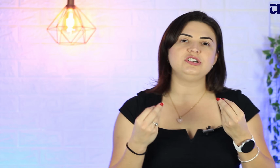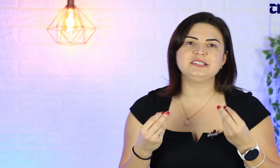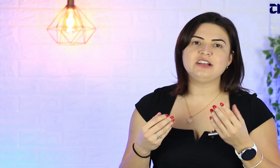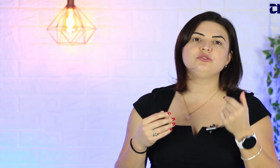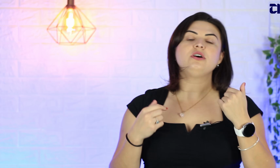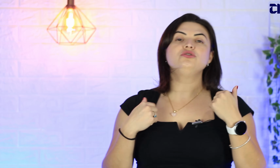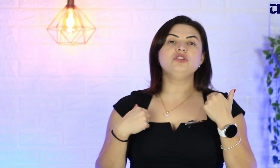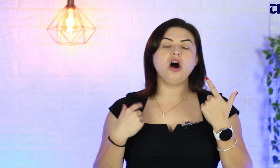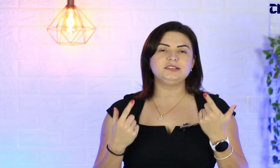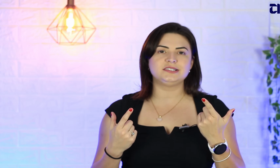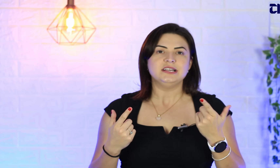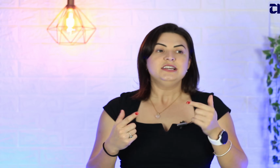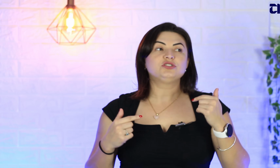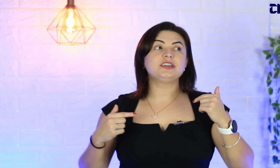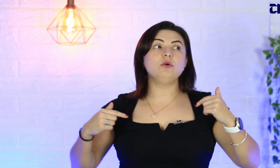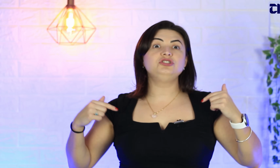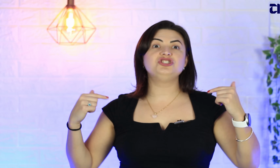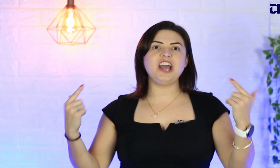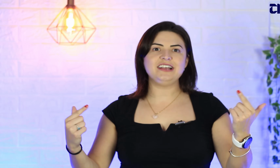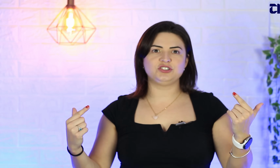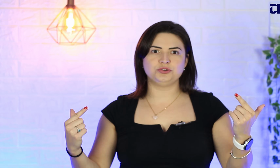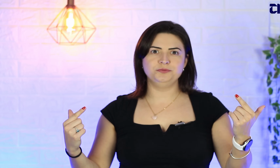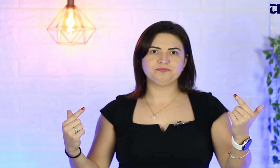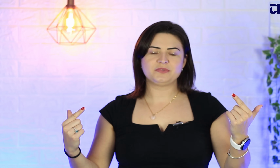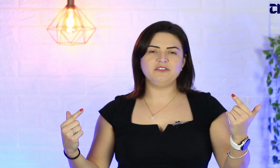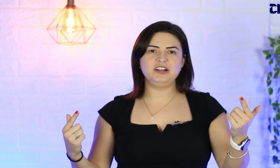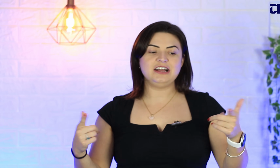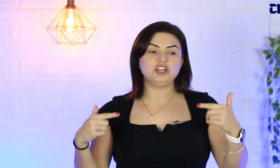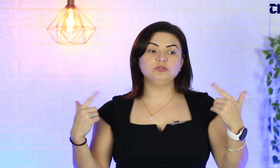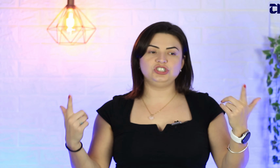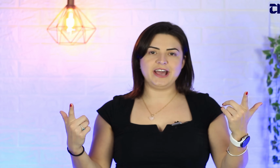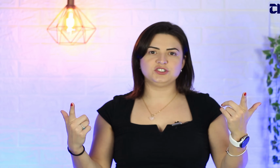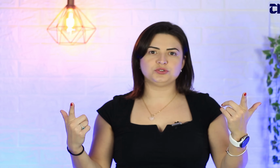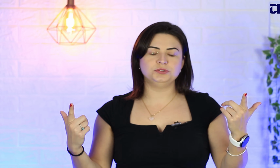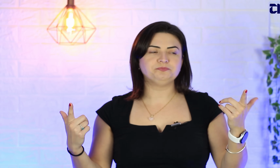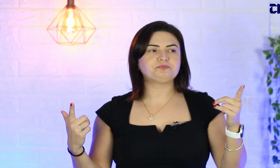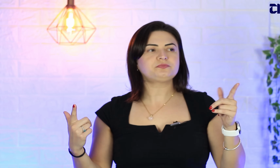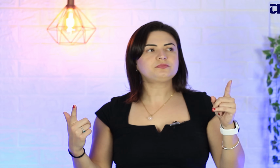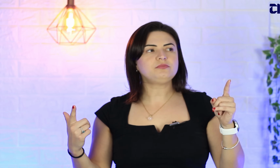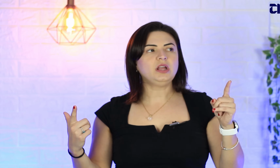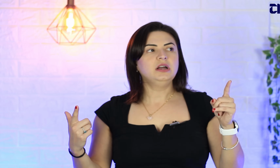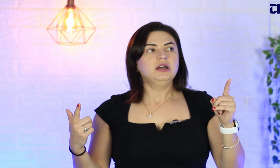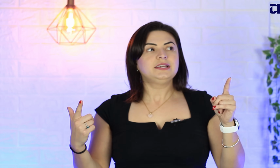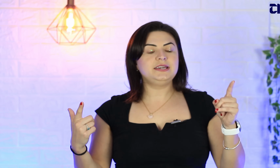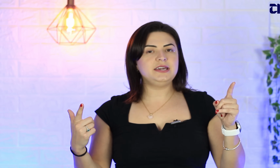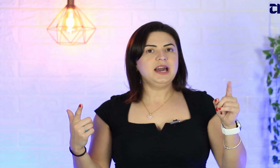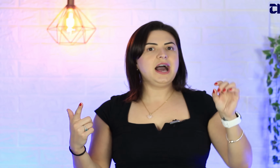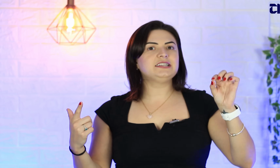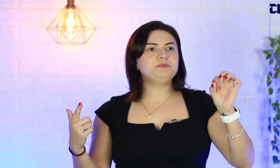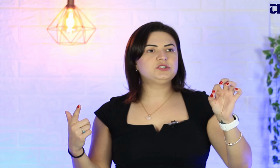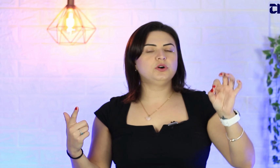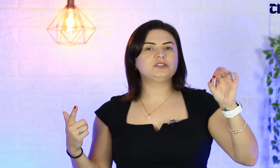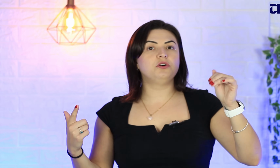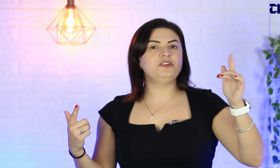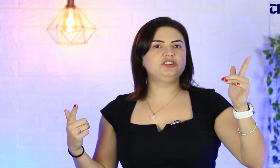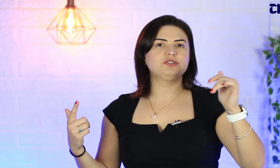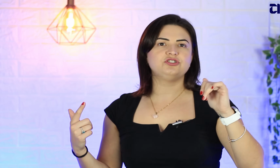é utilizado. Nossa. Isso aqui é um gesto, na verdade é um gesto, que as pessoas ouvintes